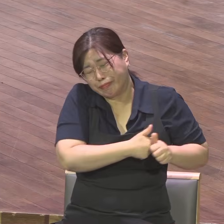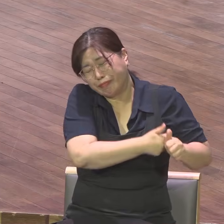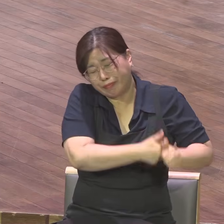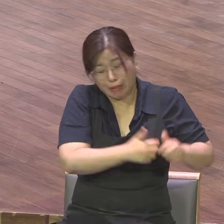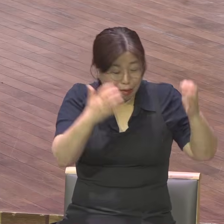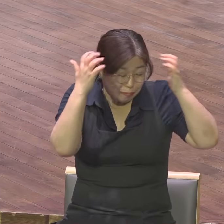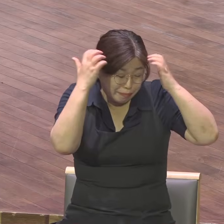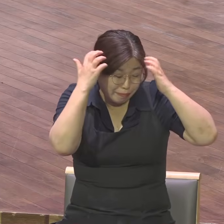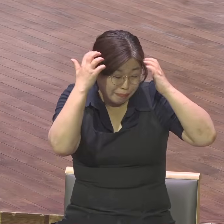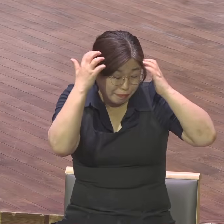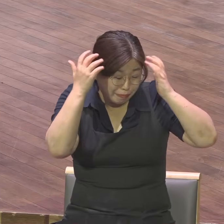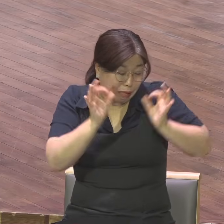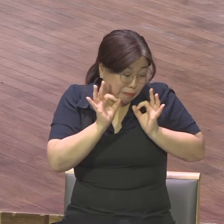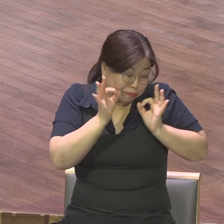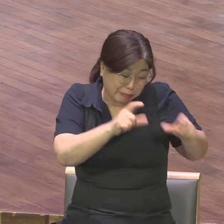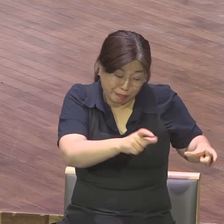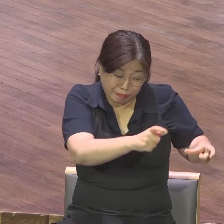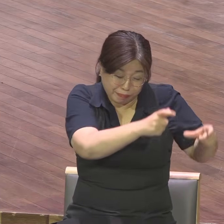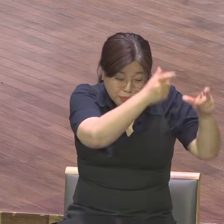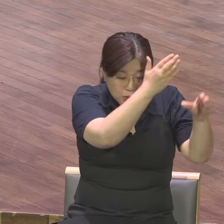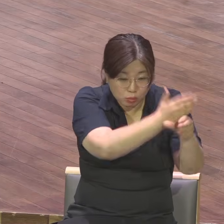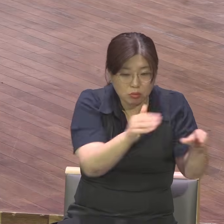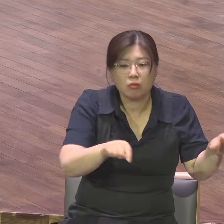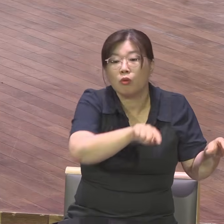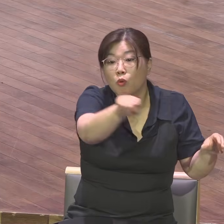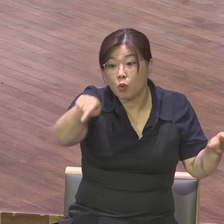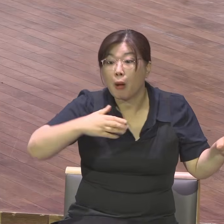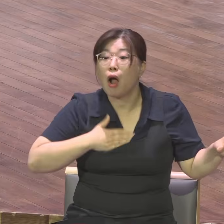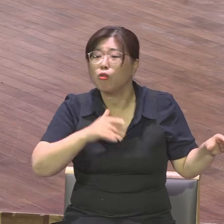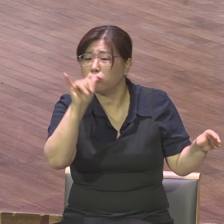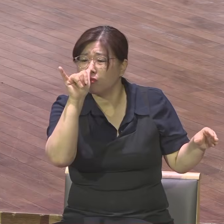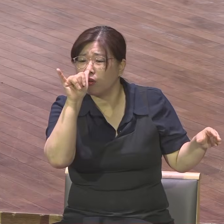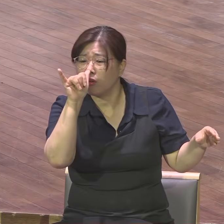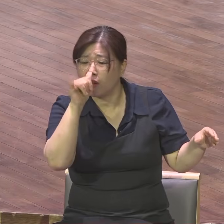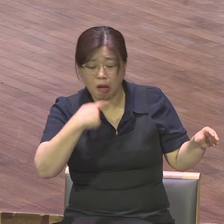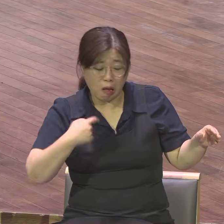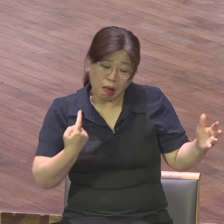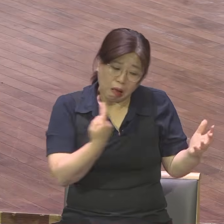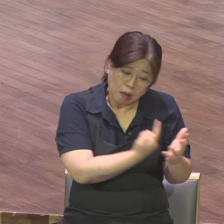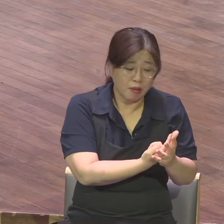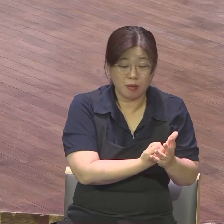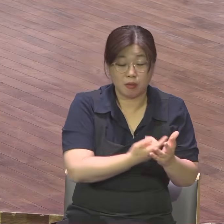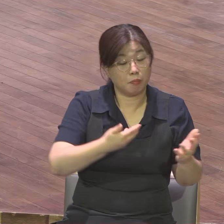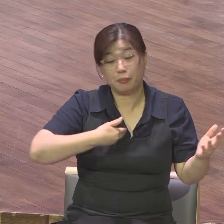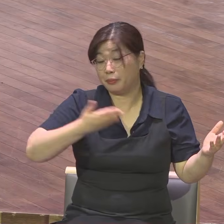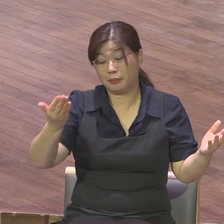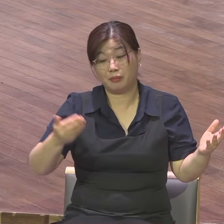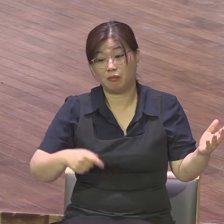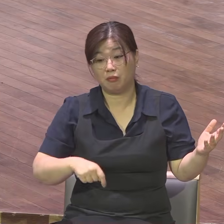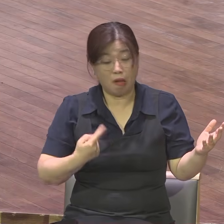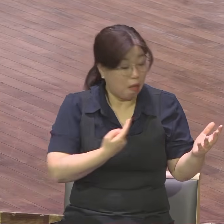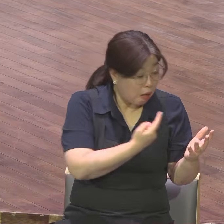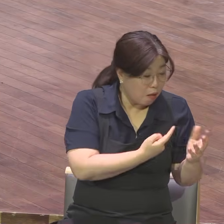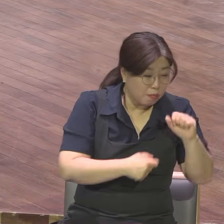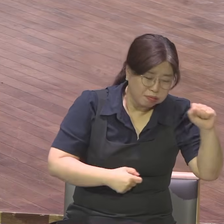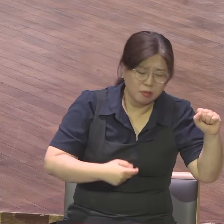수준으로 올라가시 바랍니다. 하나님의 자녀는 하나님의 자녀답게 살아야지.